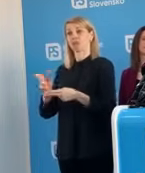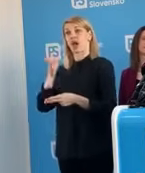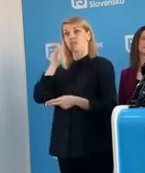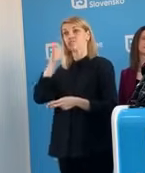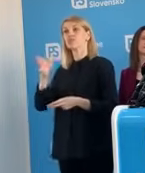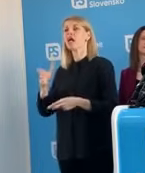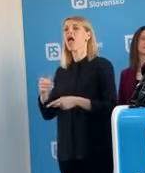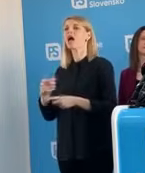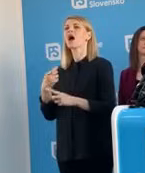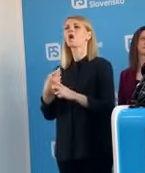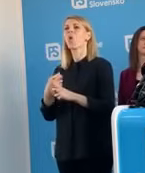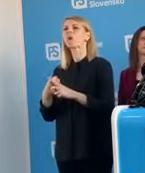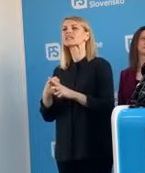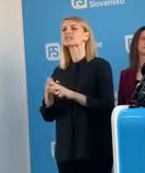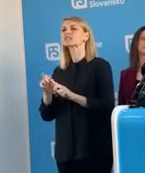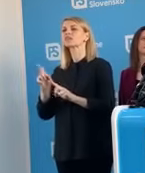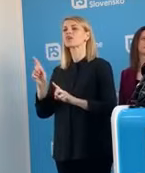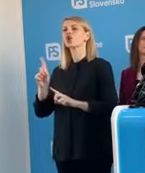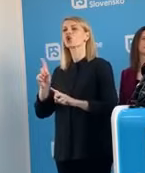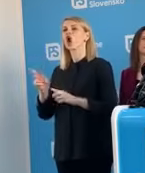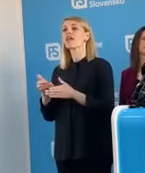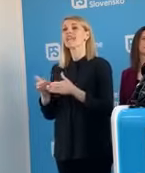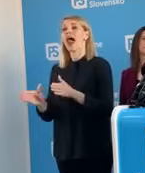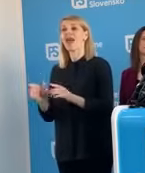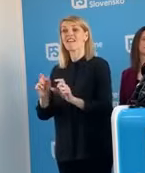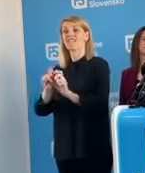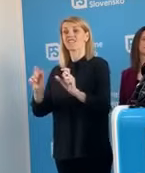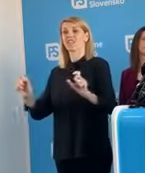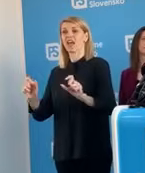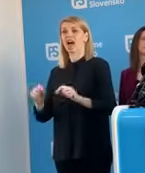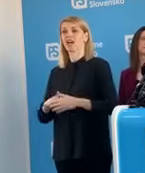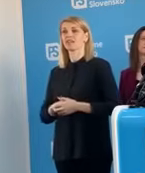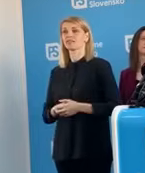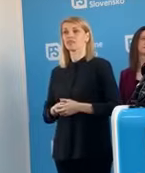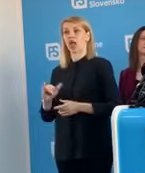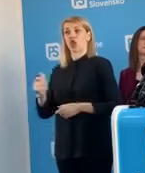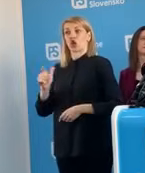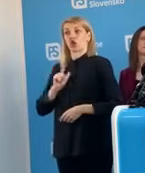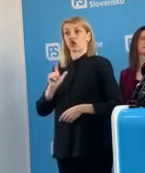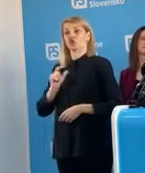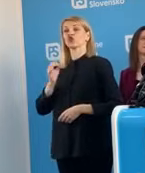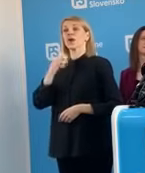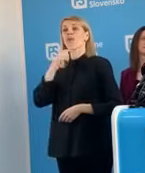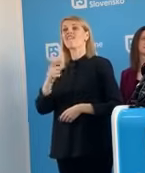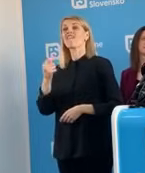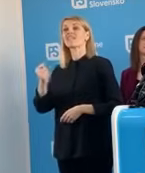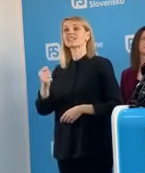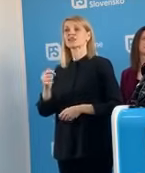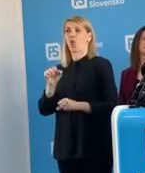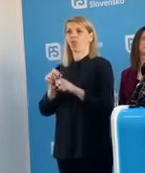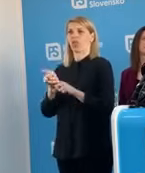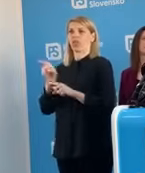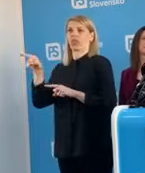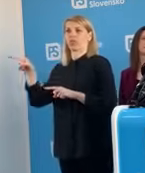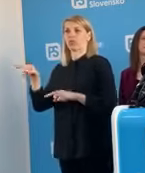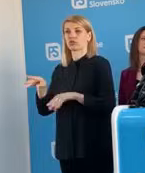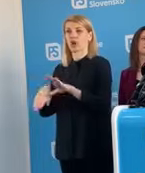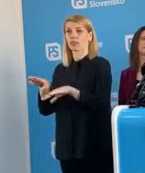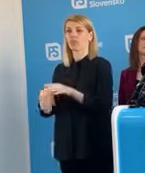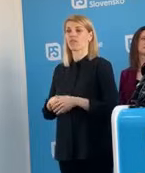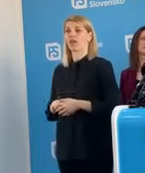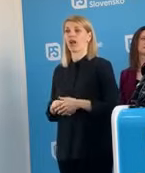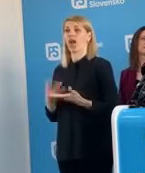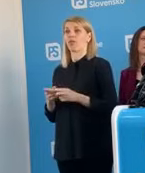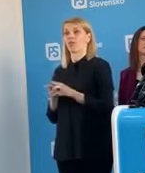prijímať kurzy na to, že kto bude ten ďalší vinník, lebo ešte sme nepočuli pani prezidentku Čaputovú, neviem,